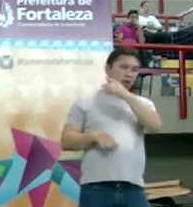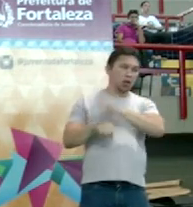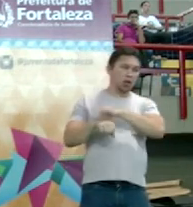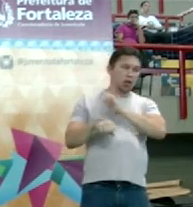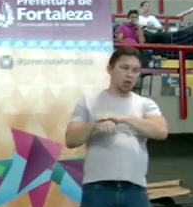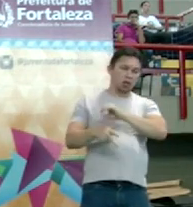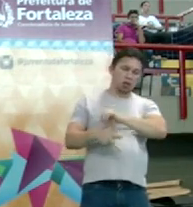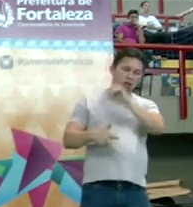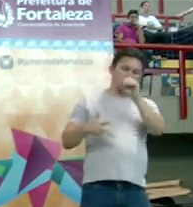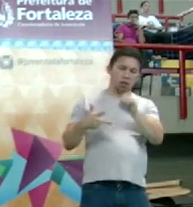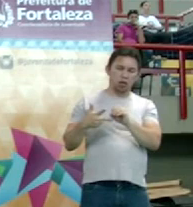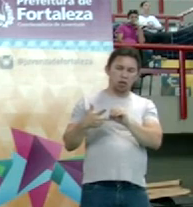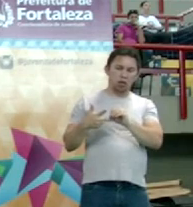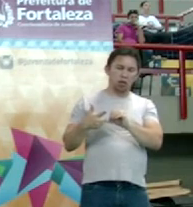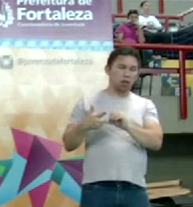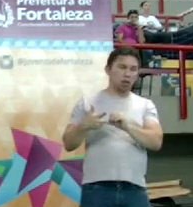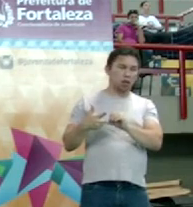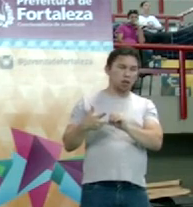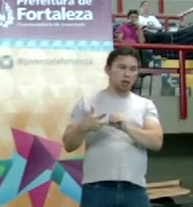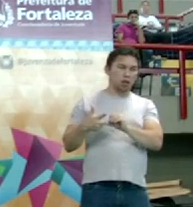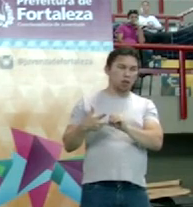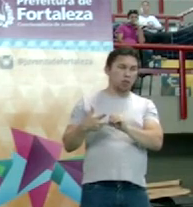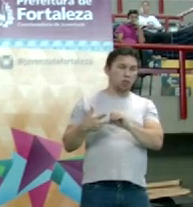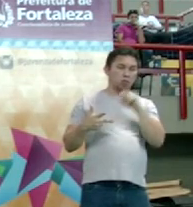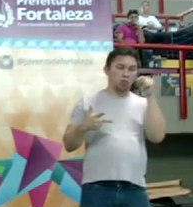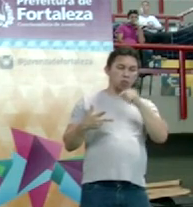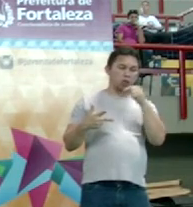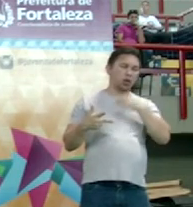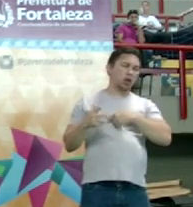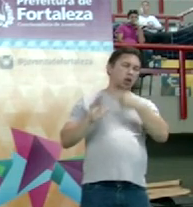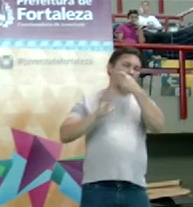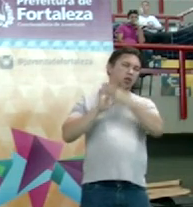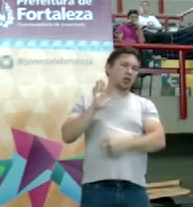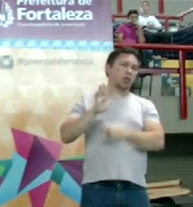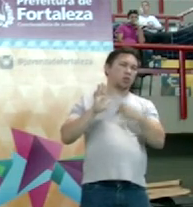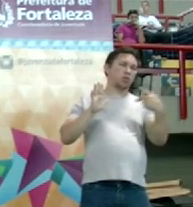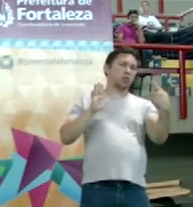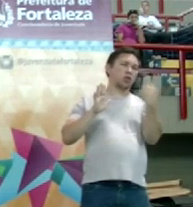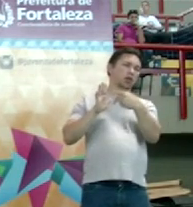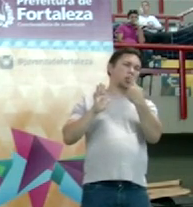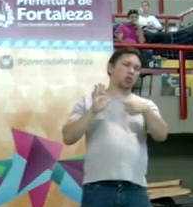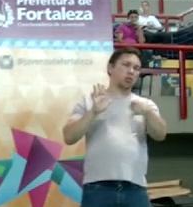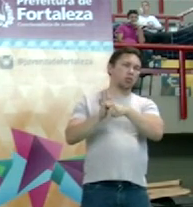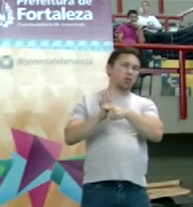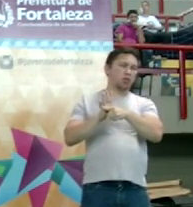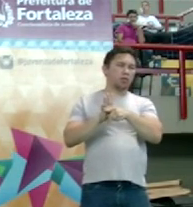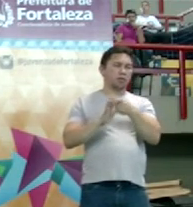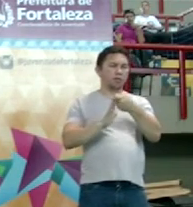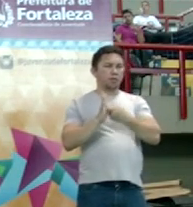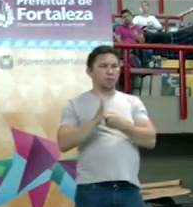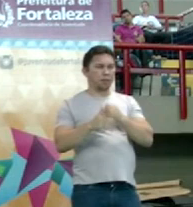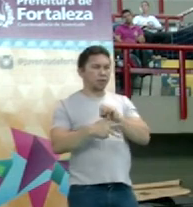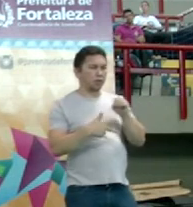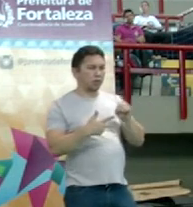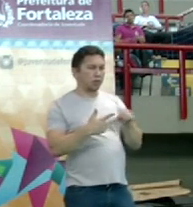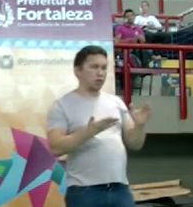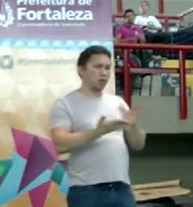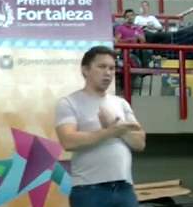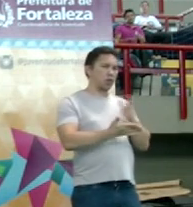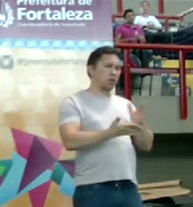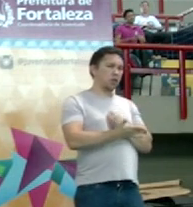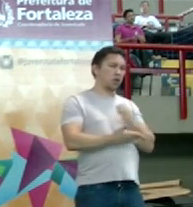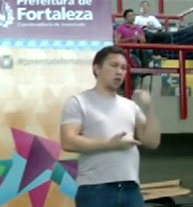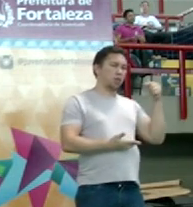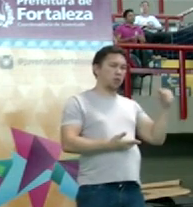Enem dá o modelo dele. Repetindo, o modelo da redação do Enem, eu disse que está na